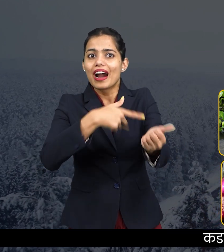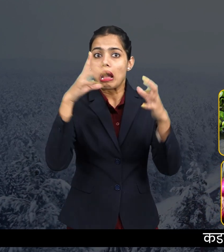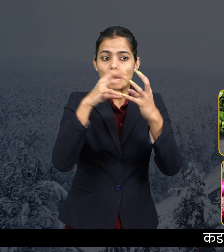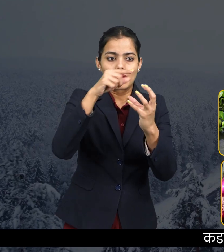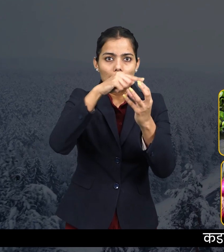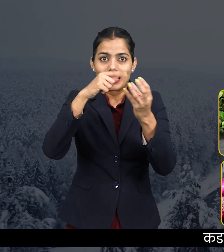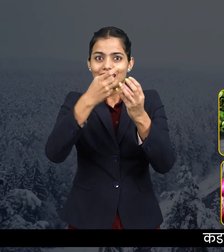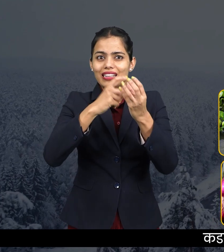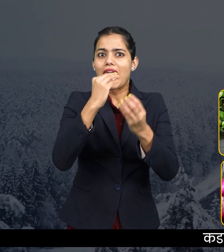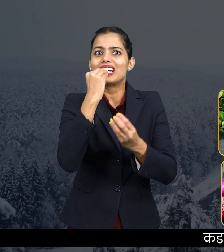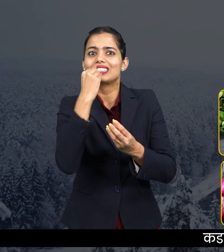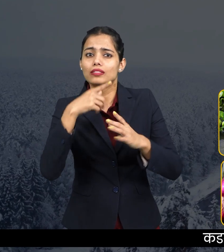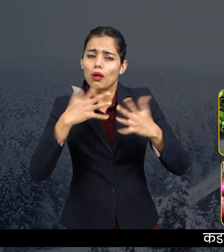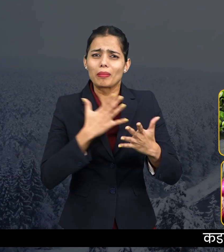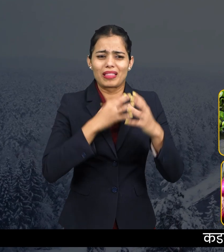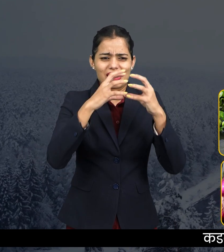कडबा, द्राक्ष, इतर